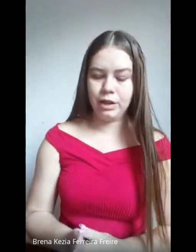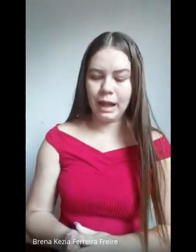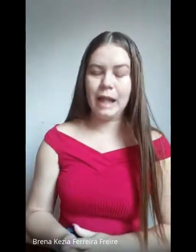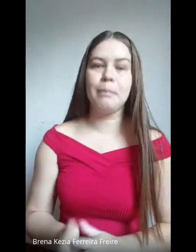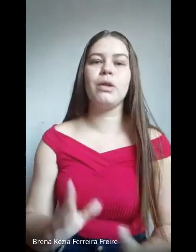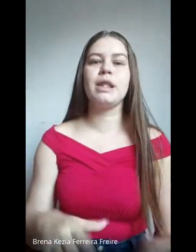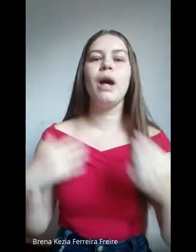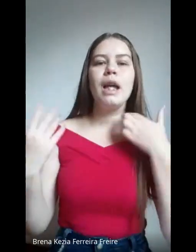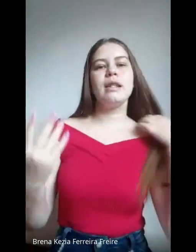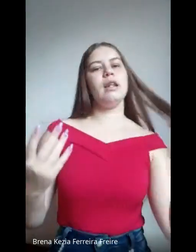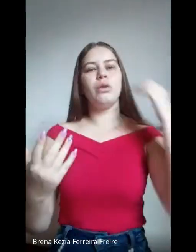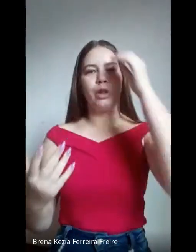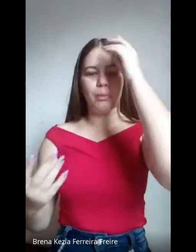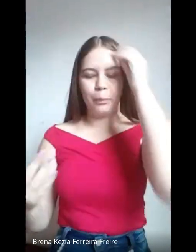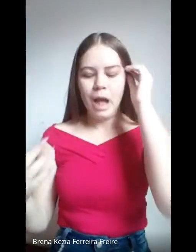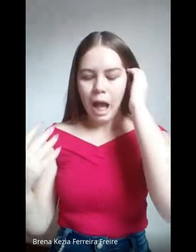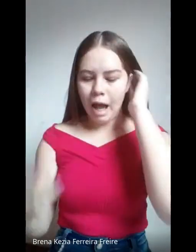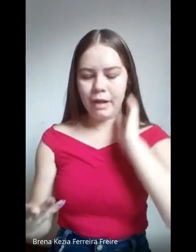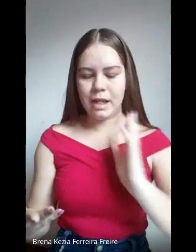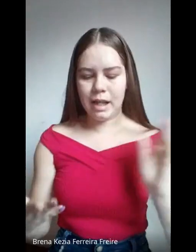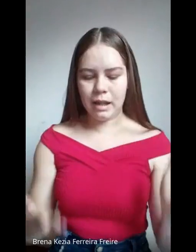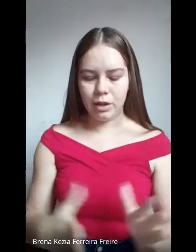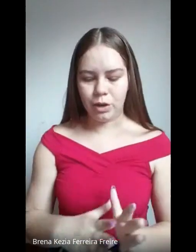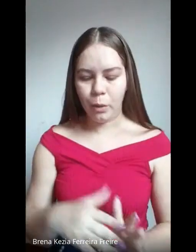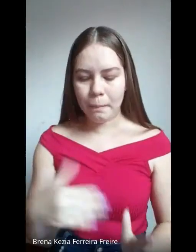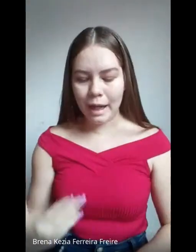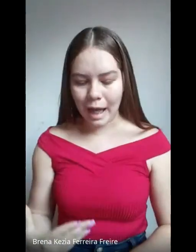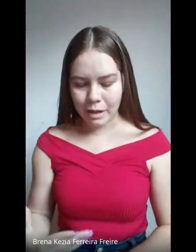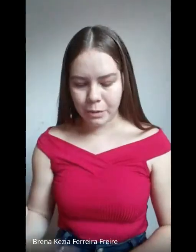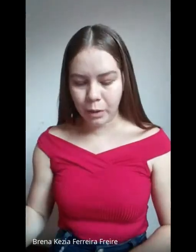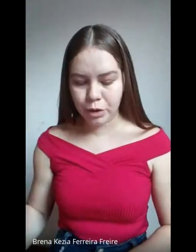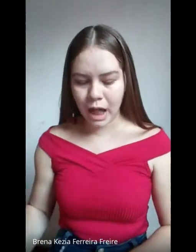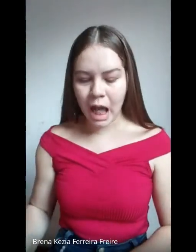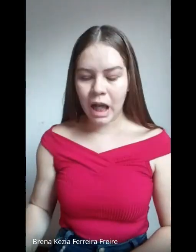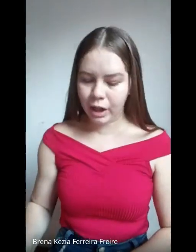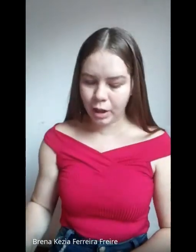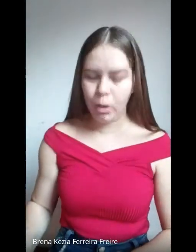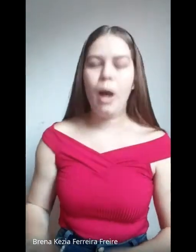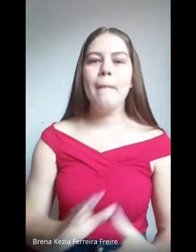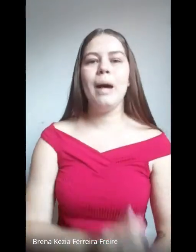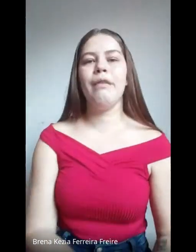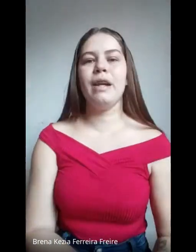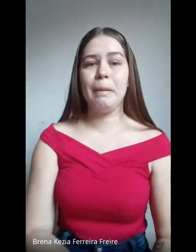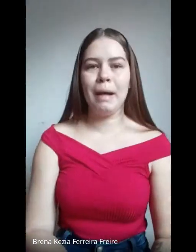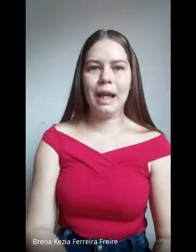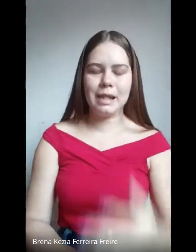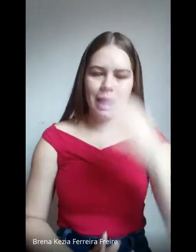destacada por seu sinônimo. A frase era a seguinte: o palhaço não tinha ânimo para fazer